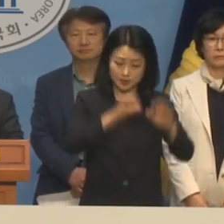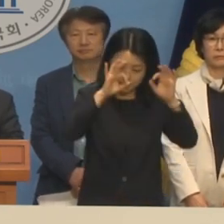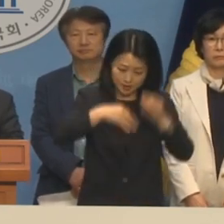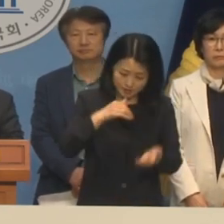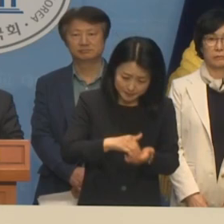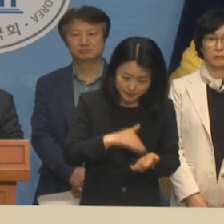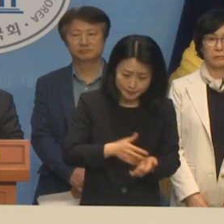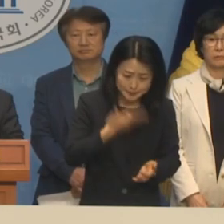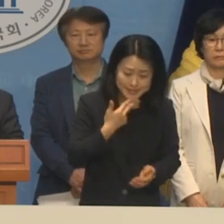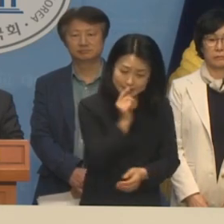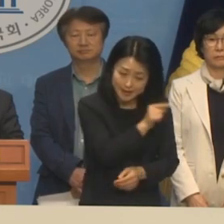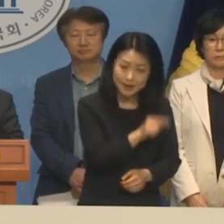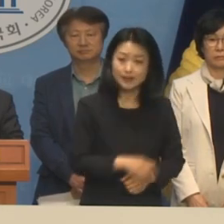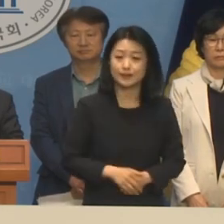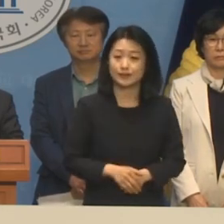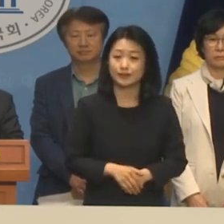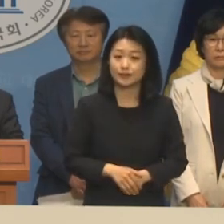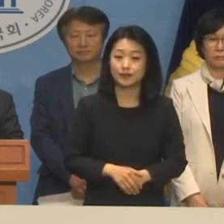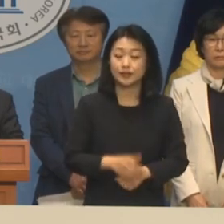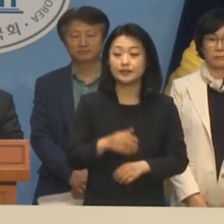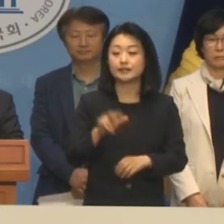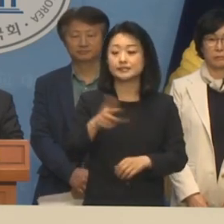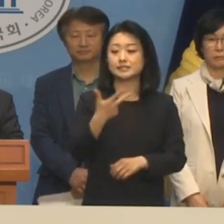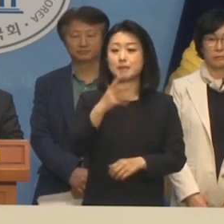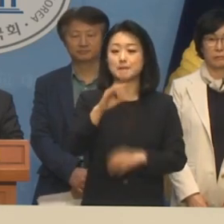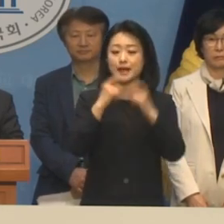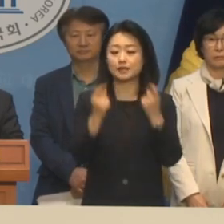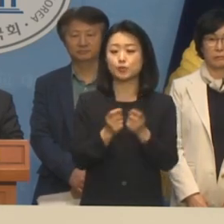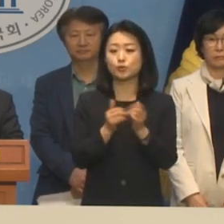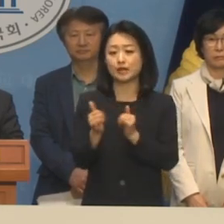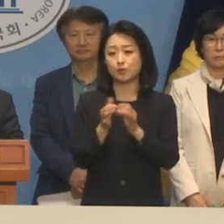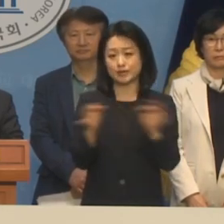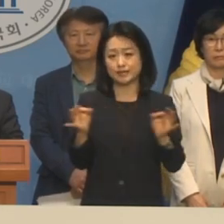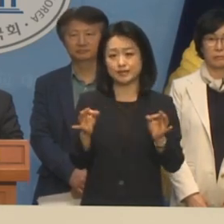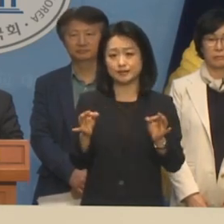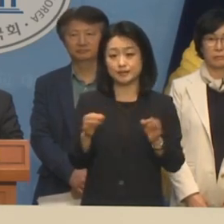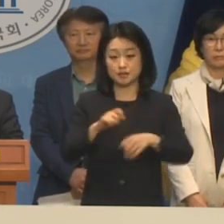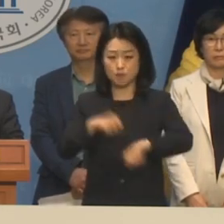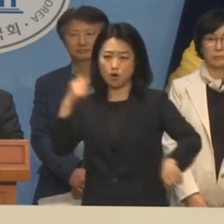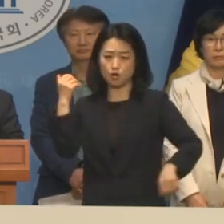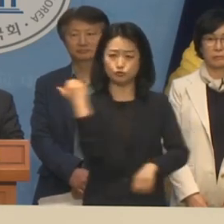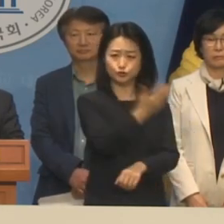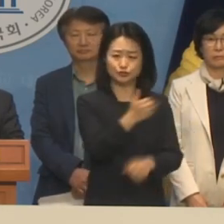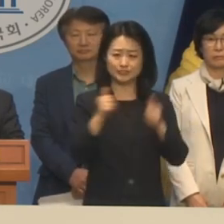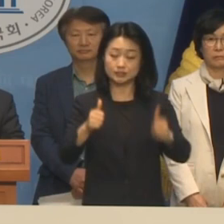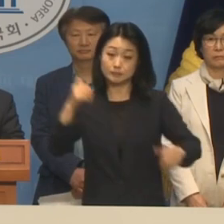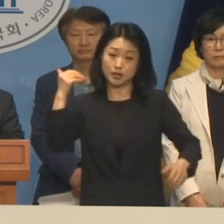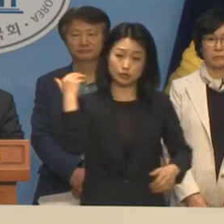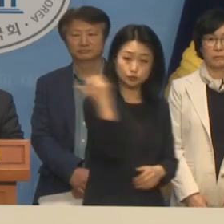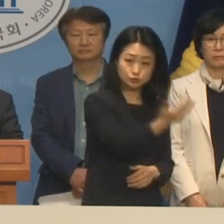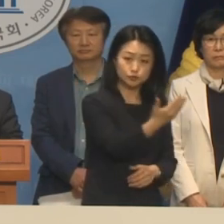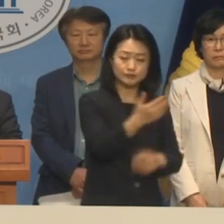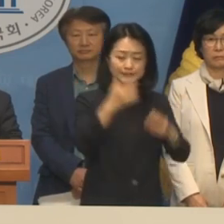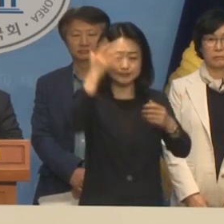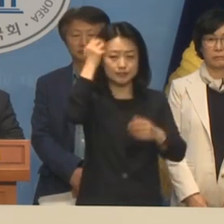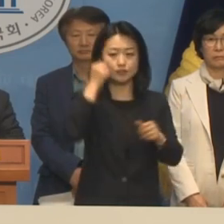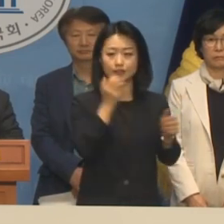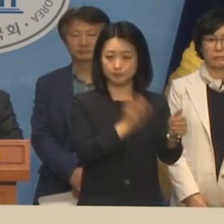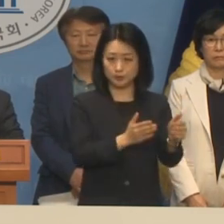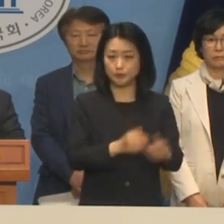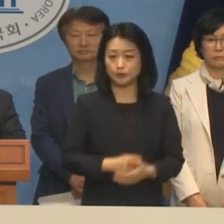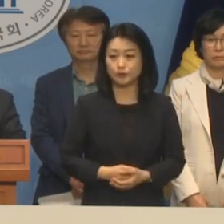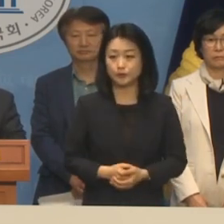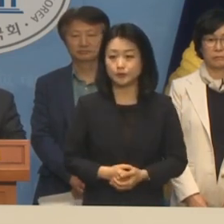없는 태도로 민생을 저버린다면 700만 소상공인 자영업자의 심판이 다시 있을 것임을 명심해야 됩니다.